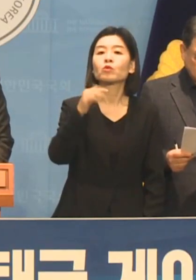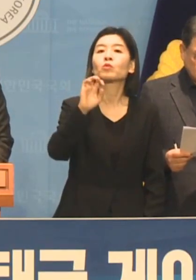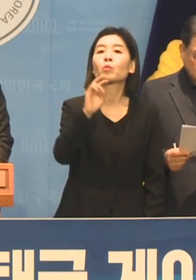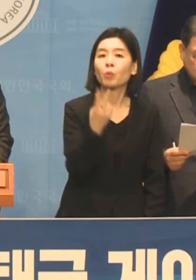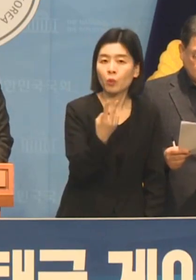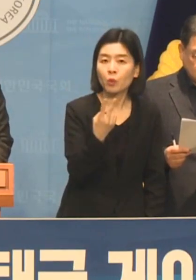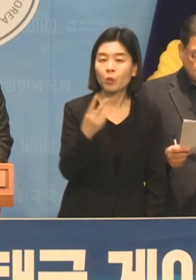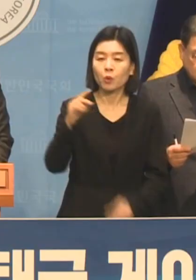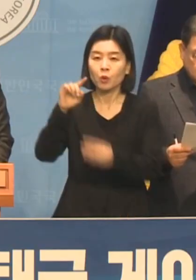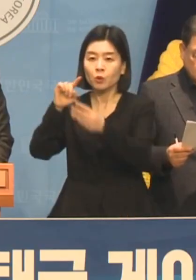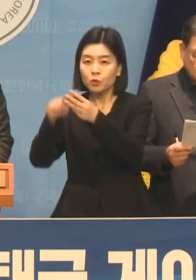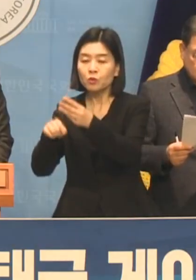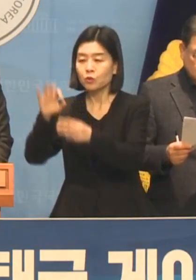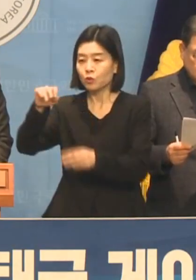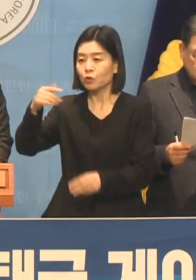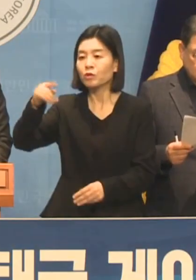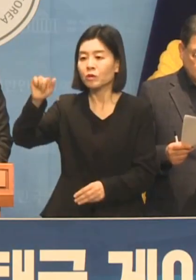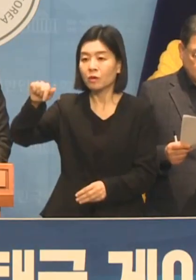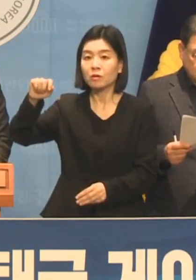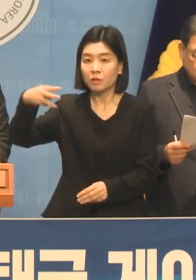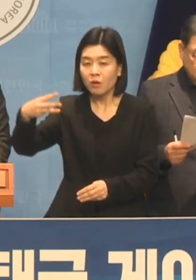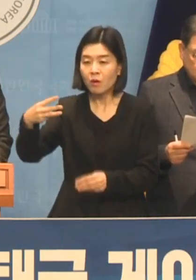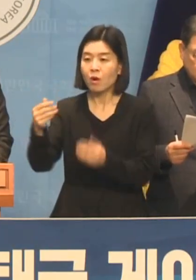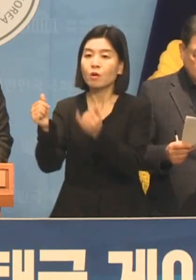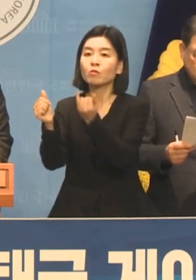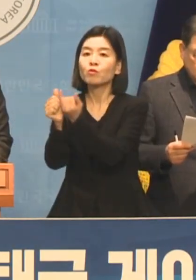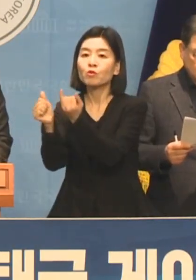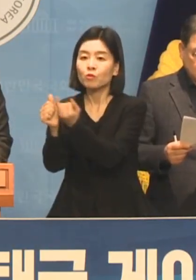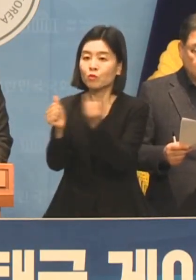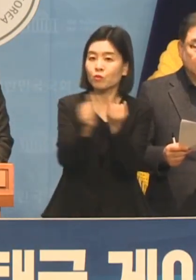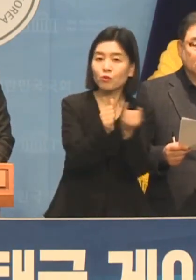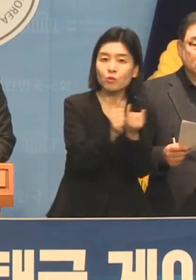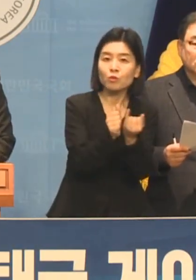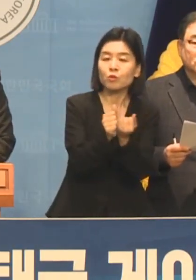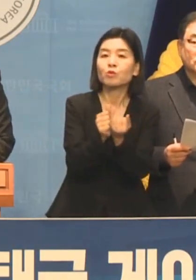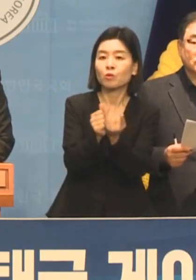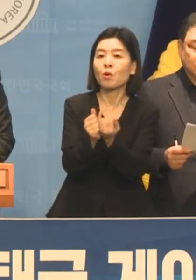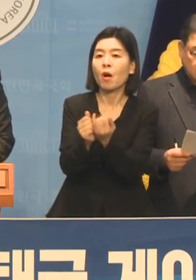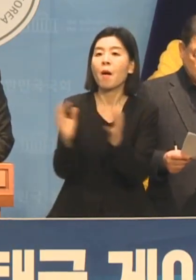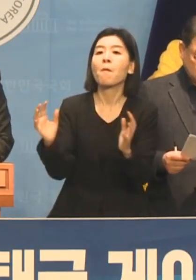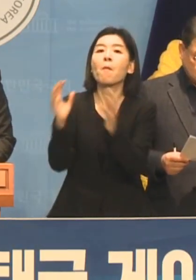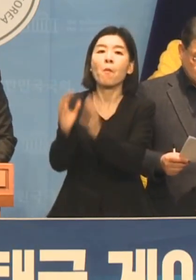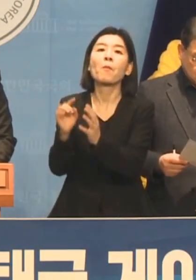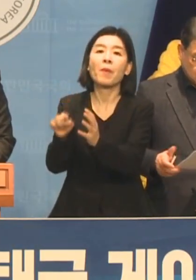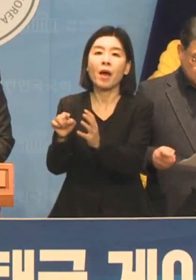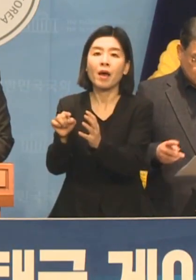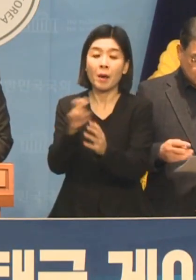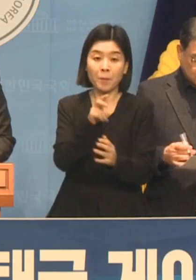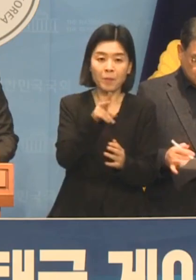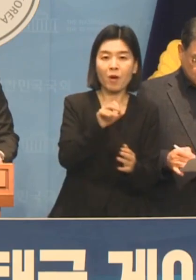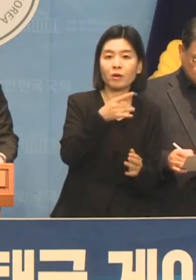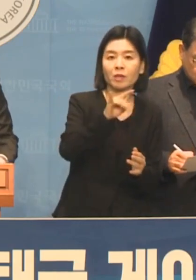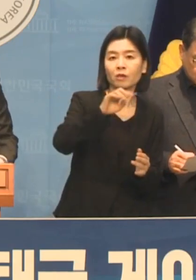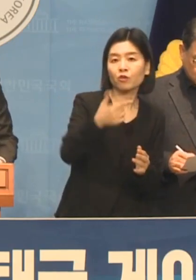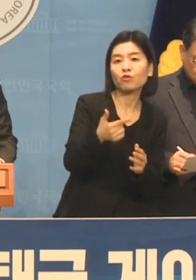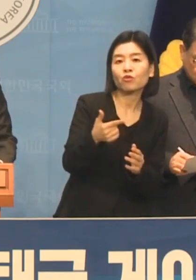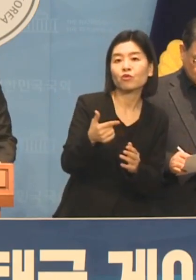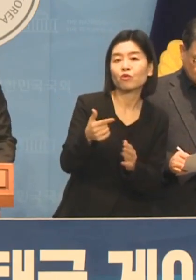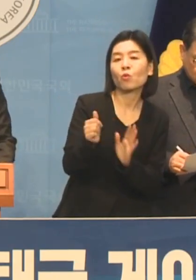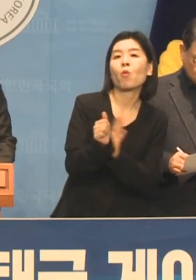동반 회동 또한 명태균 씨가 성사를 했다는 내용이고요. 조금 더 충격적인 내용은